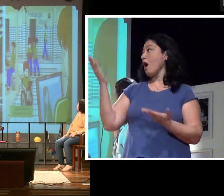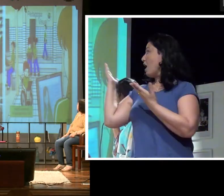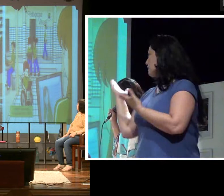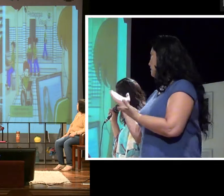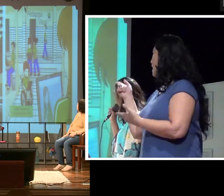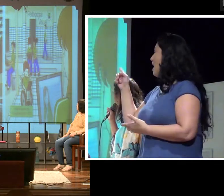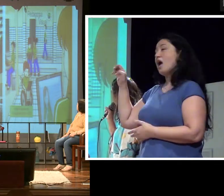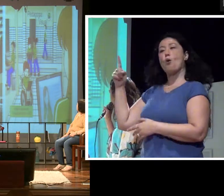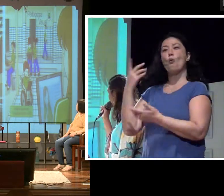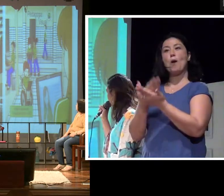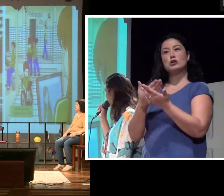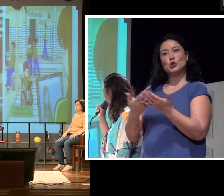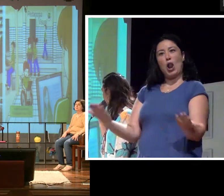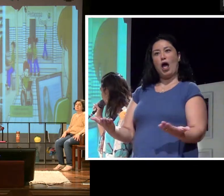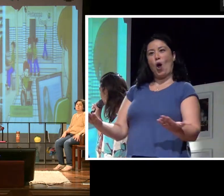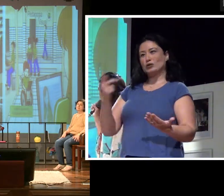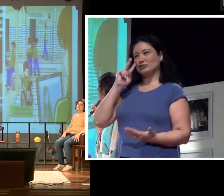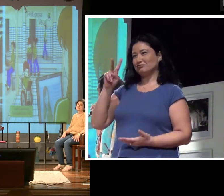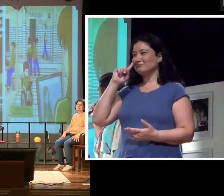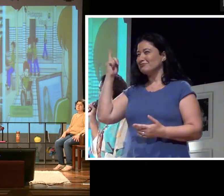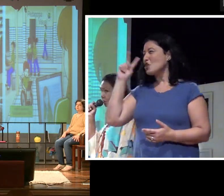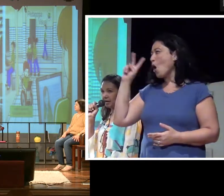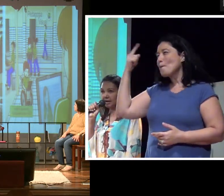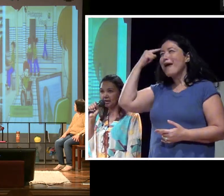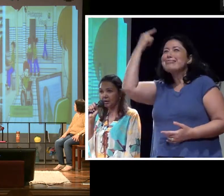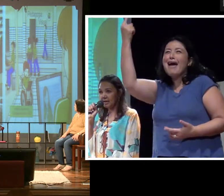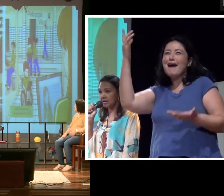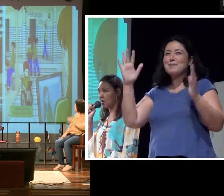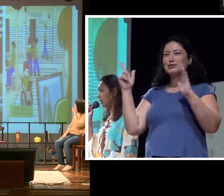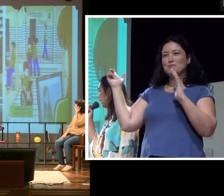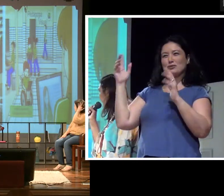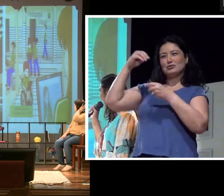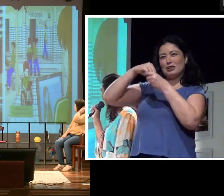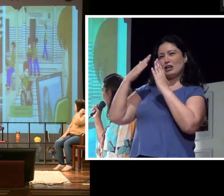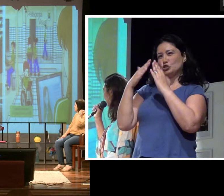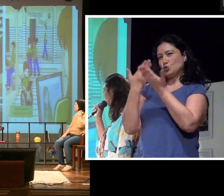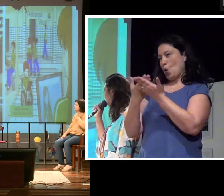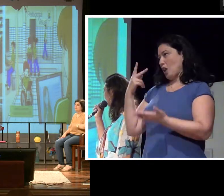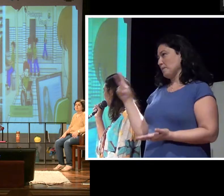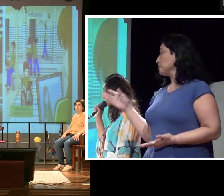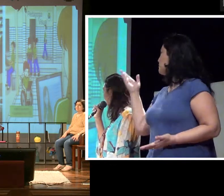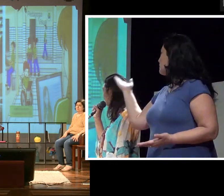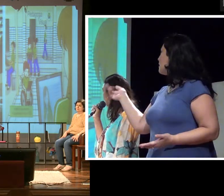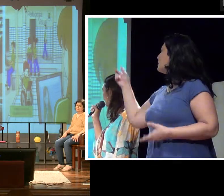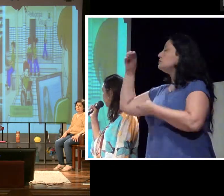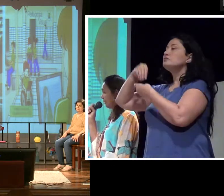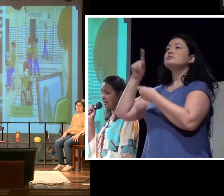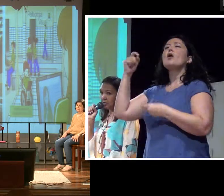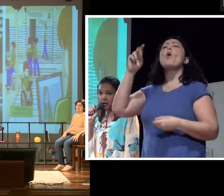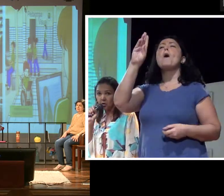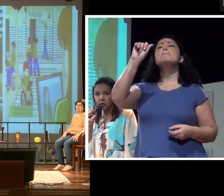é a escola, atualmente, para vocês terem assim, uma ideia como é que é a nossa escola. Ela está situada no